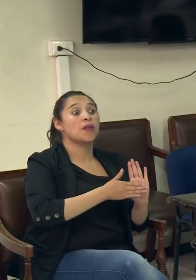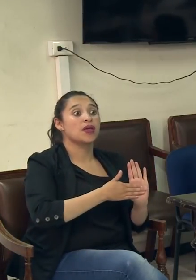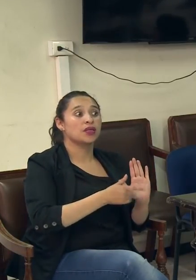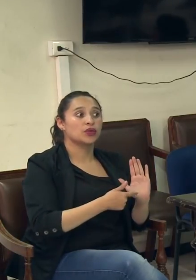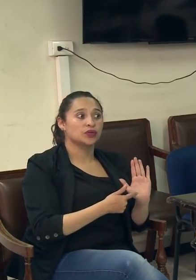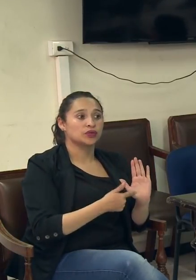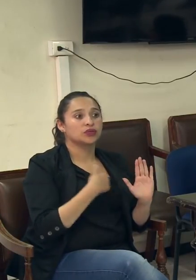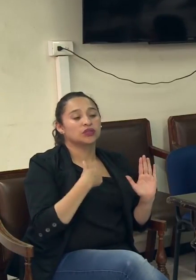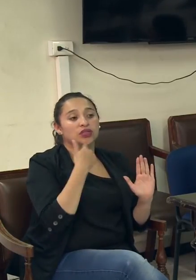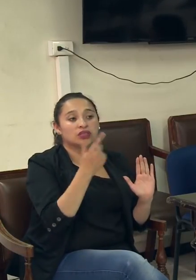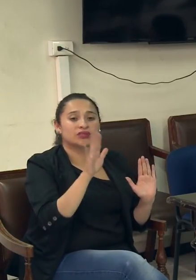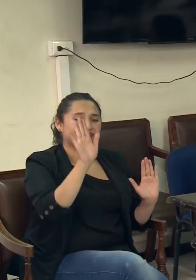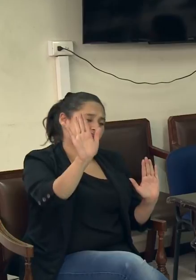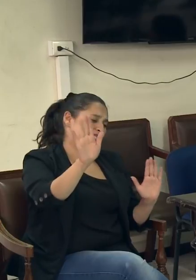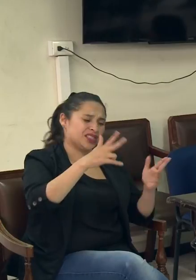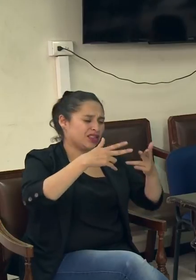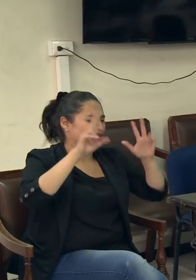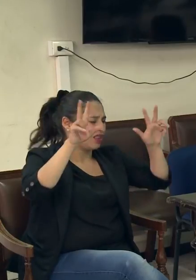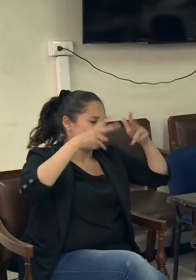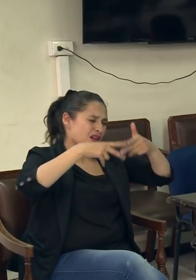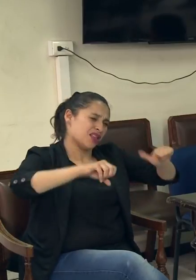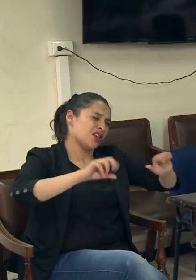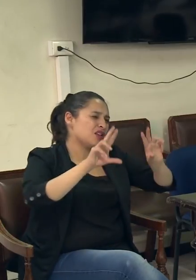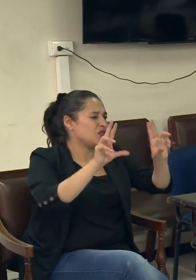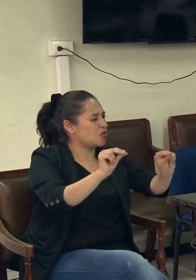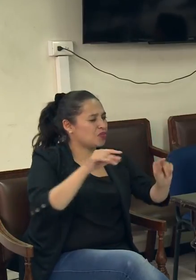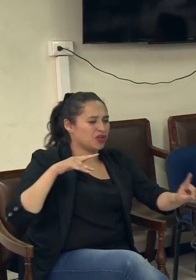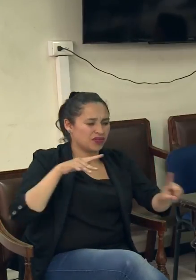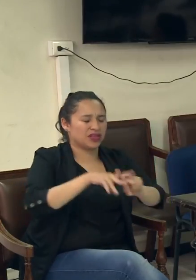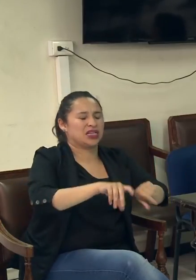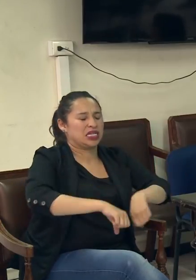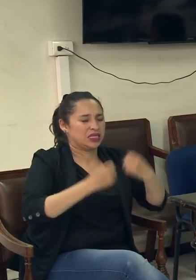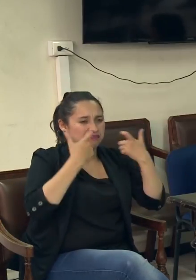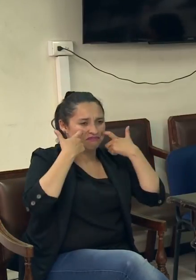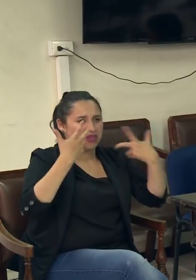nos dicen, oye, no metas el tema de género porque esto va a fragmentar más las cosas, ¿no?